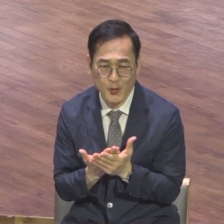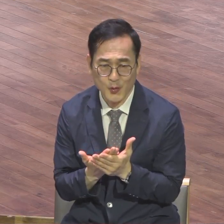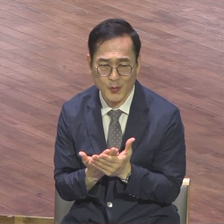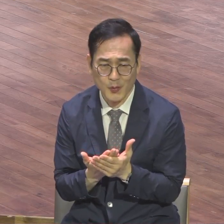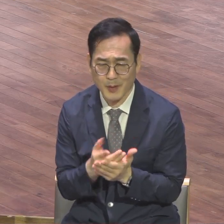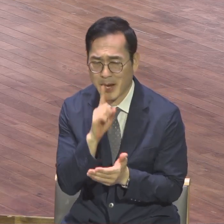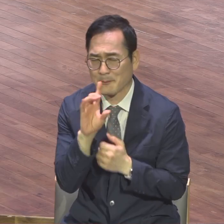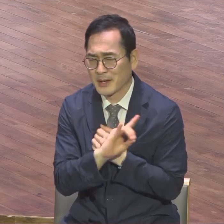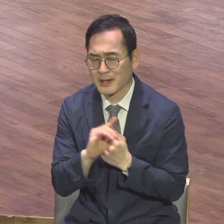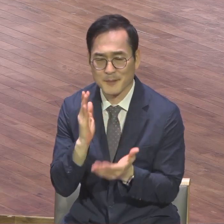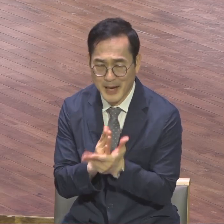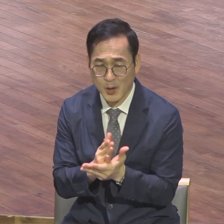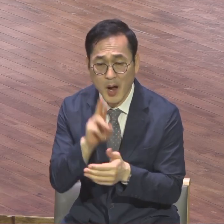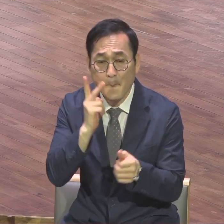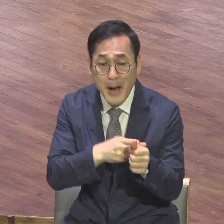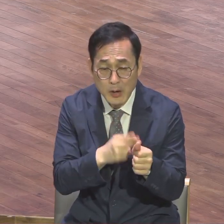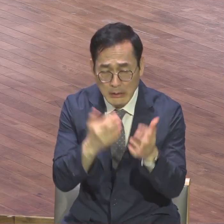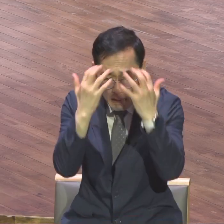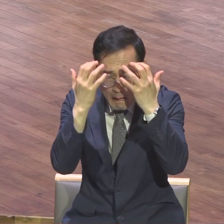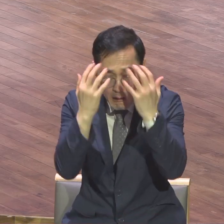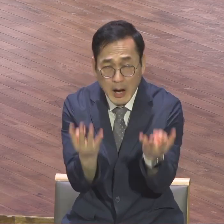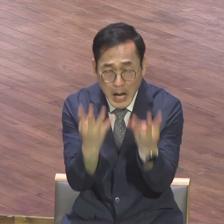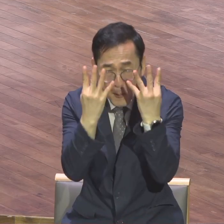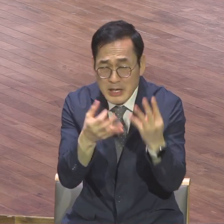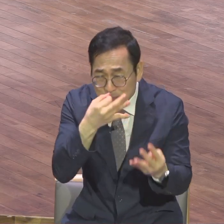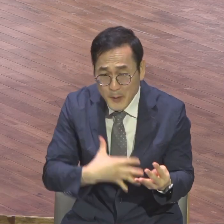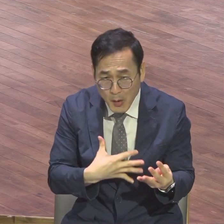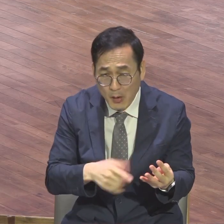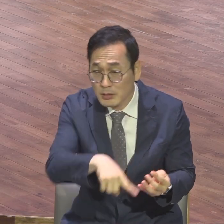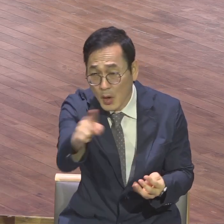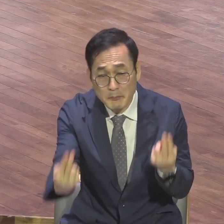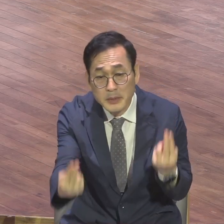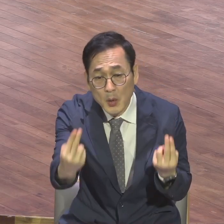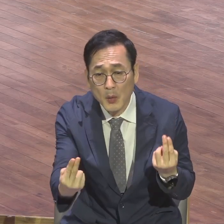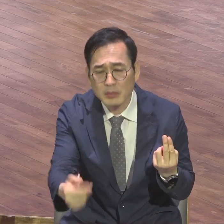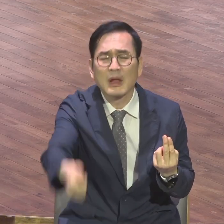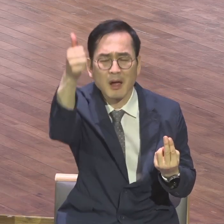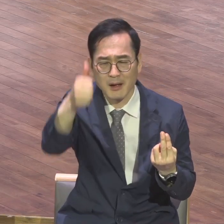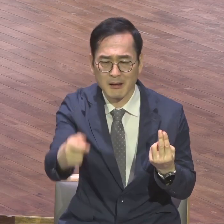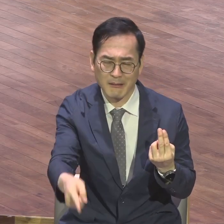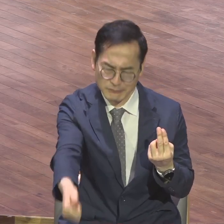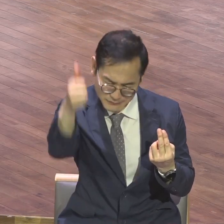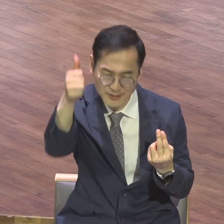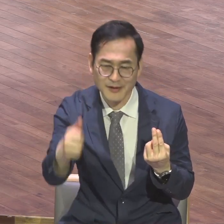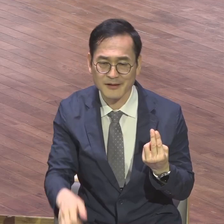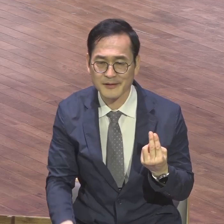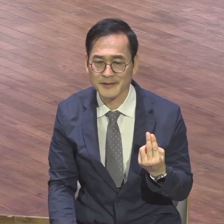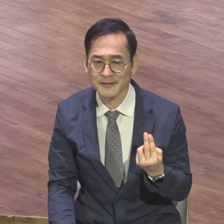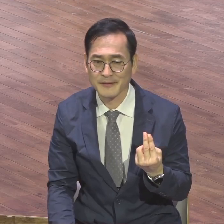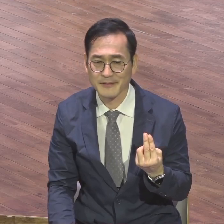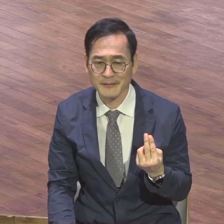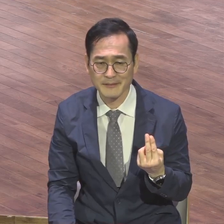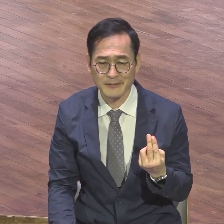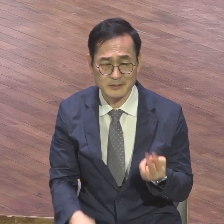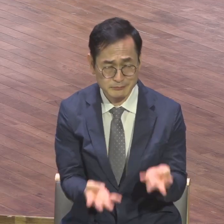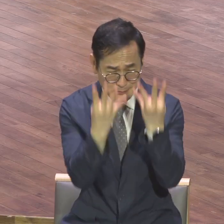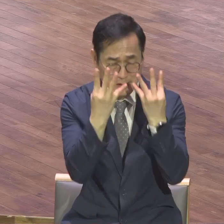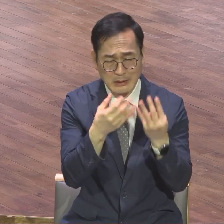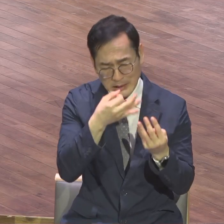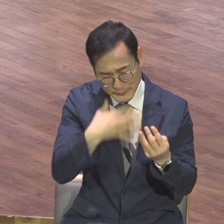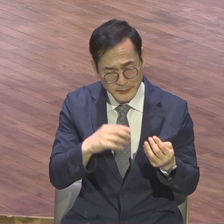변명하지 마세요. 바울처럼 지금 어려운 상황에 있는 사람 한 명도 없어요. 바울도 이런 상황에서 빛을 내세워 내가 왜 못